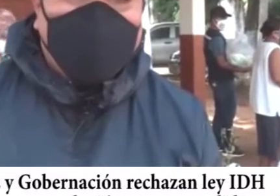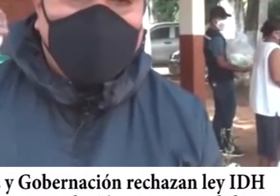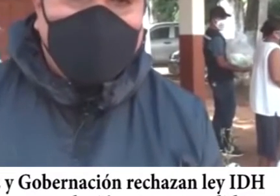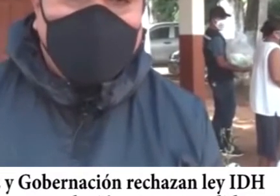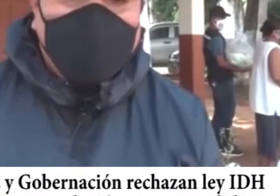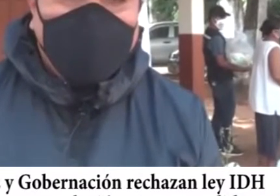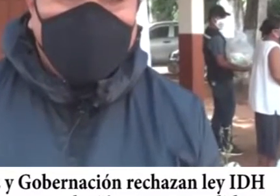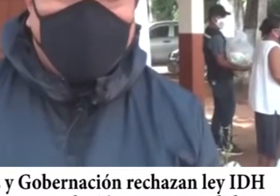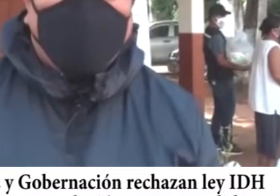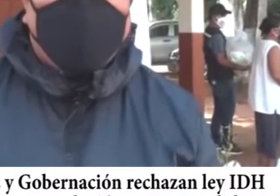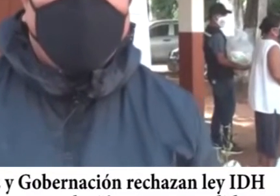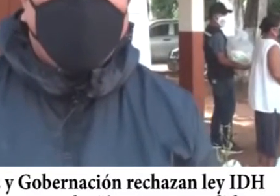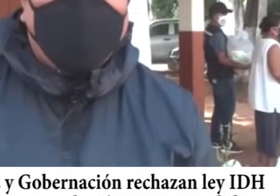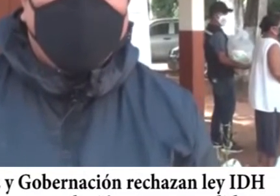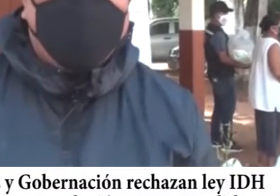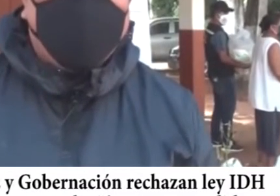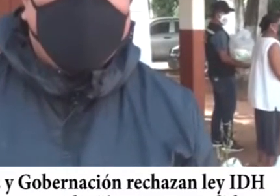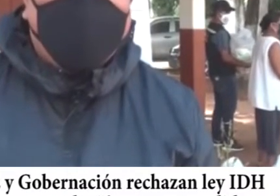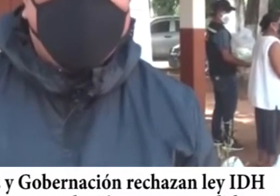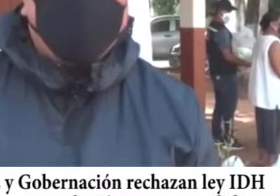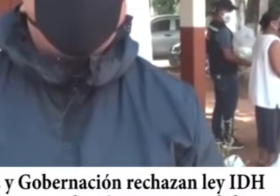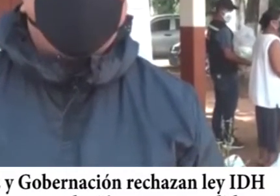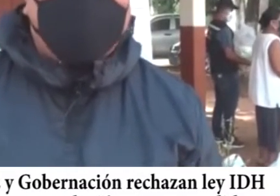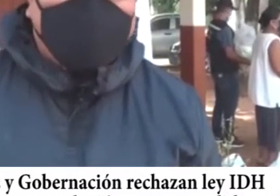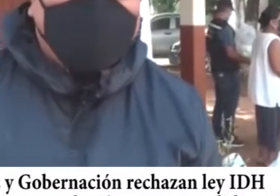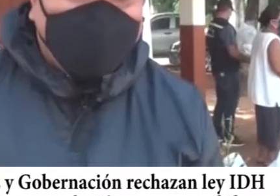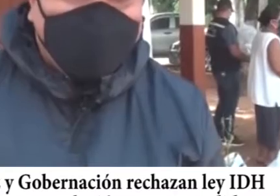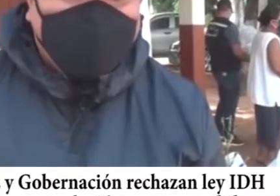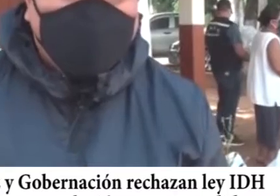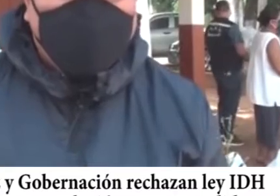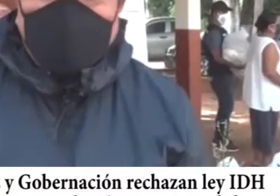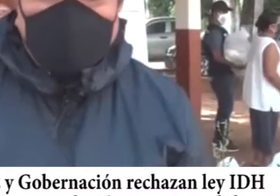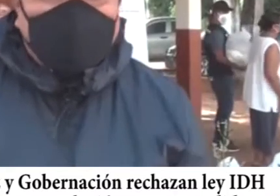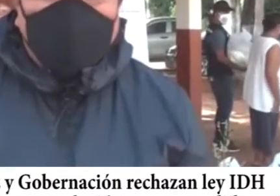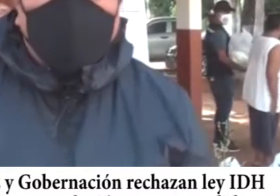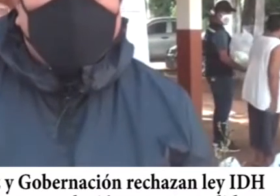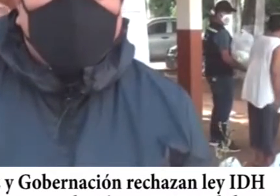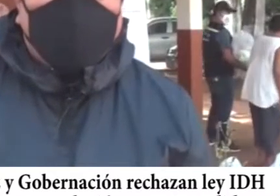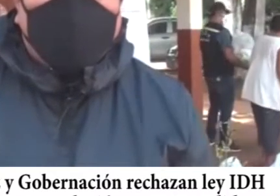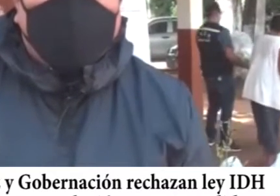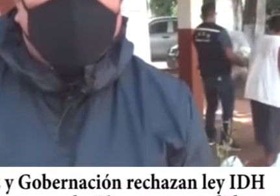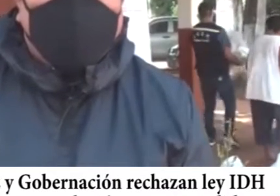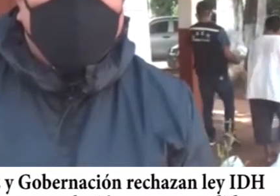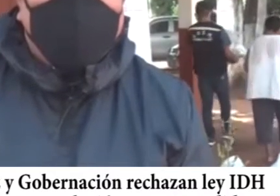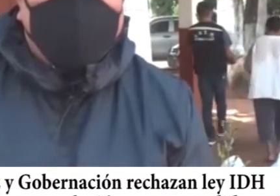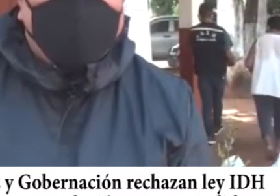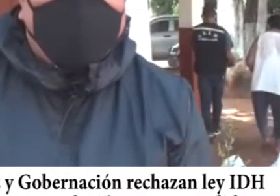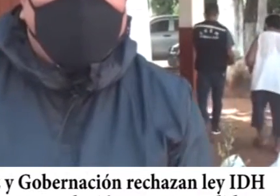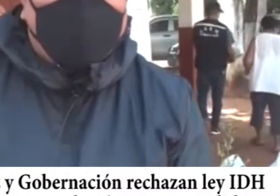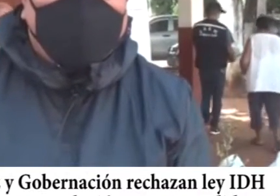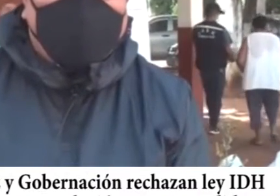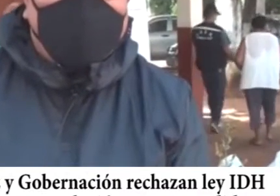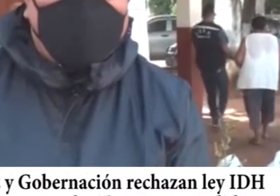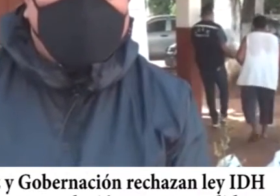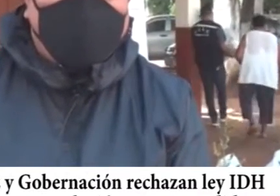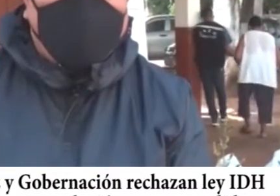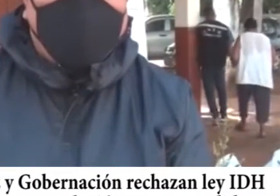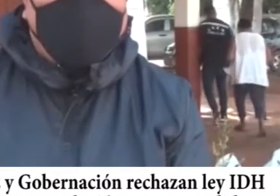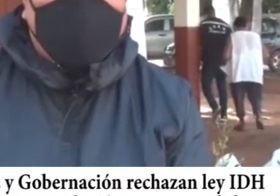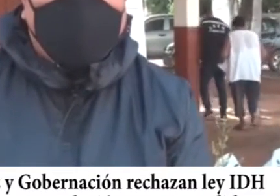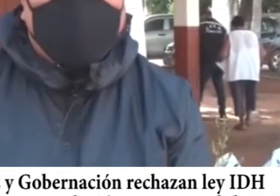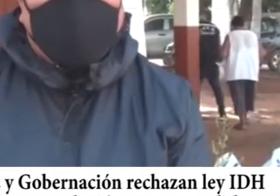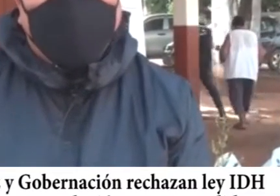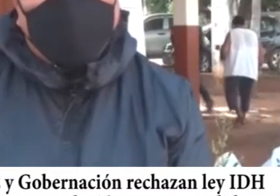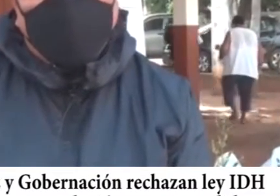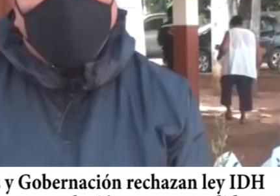los sectores también, porque estamos pidiendo algo justo para nuestra gente. Bueno, simplemente una nota que nos ha mandado